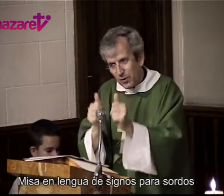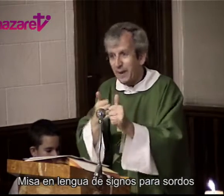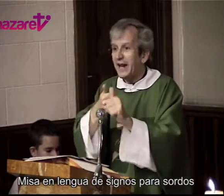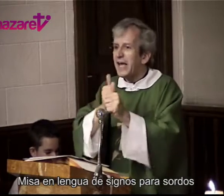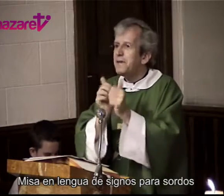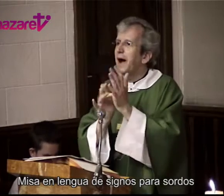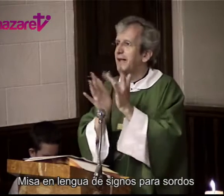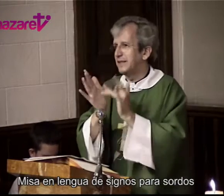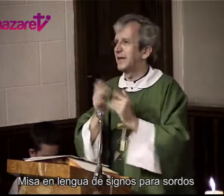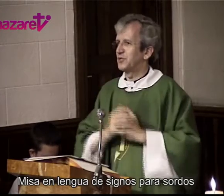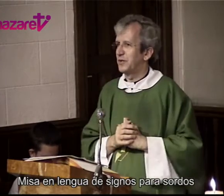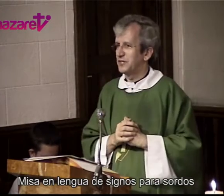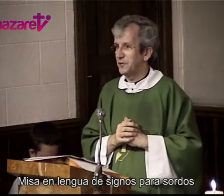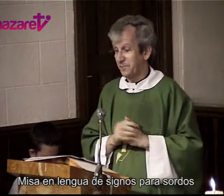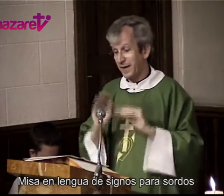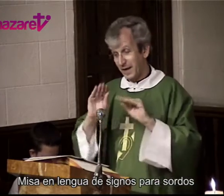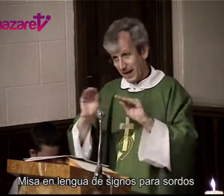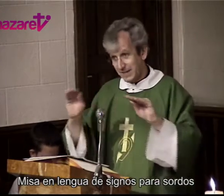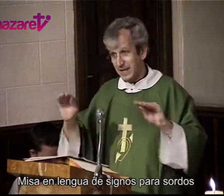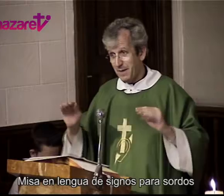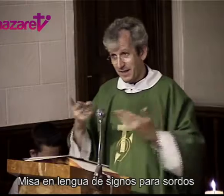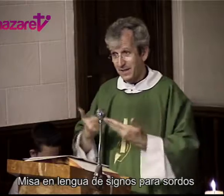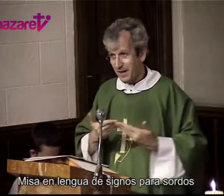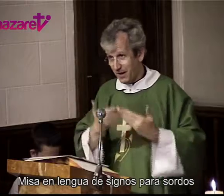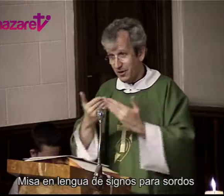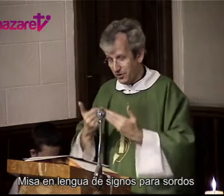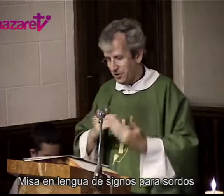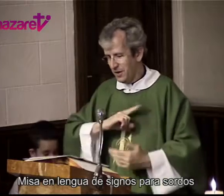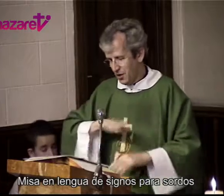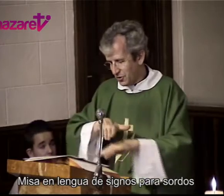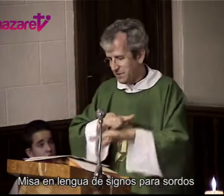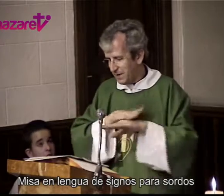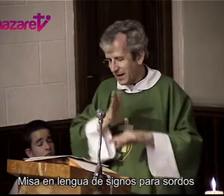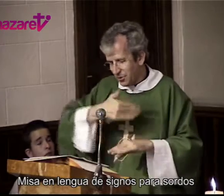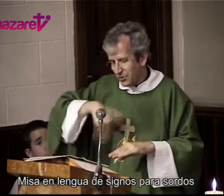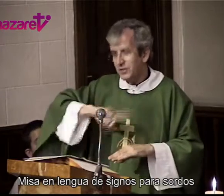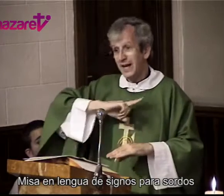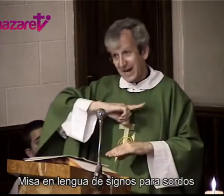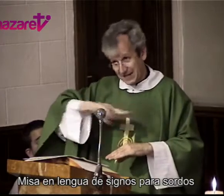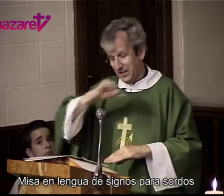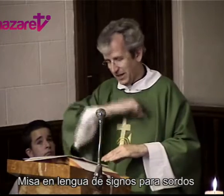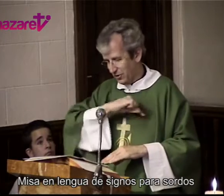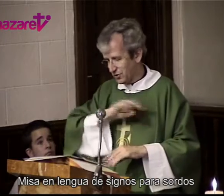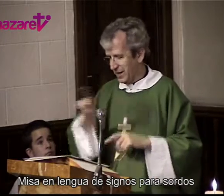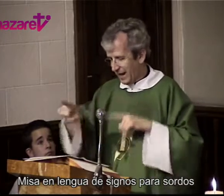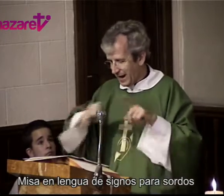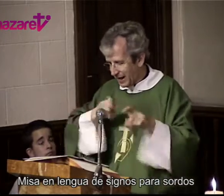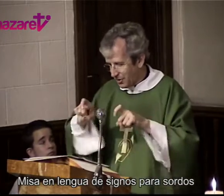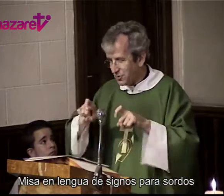manera imagen de Jesucristo. Esta llamada del Evangelio de hoy nos invita a todos a sentirnos elegidos,